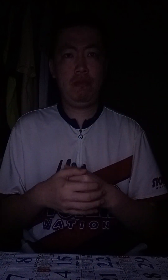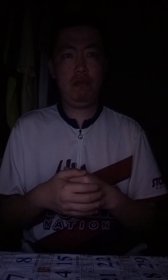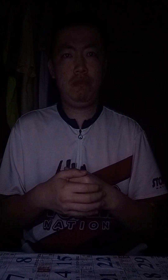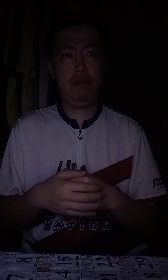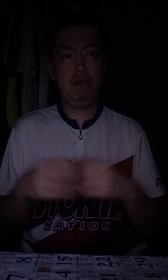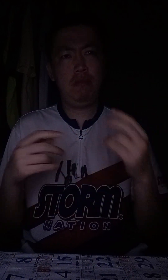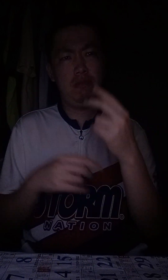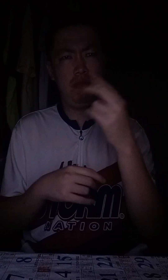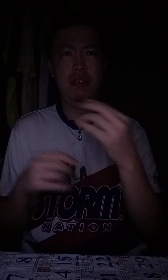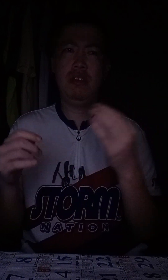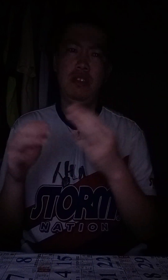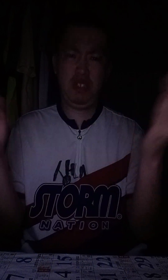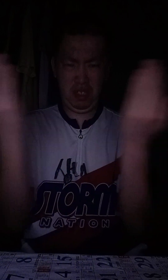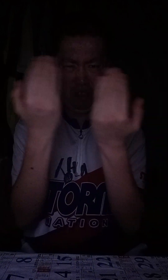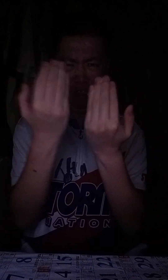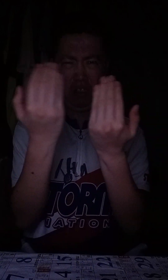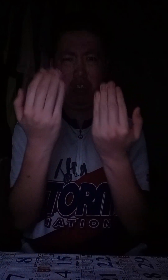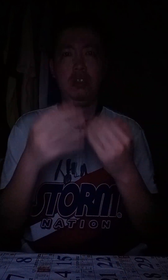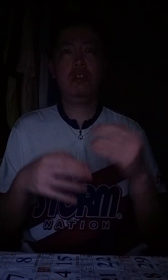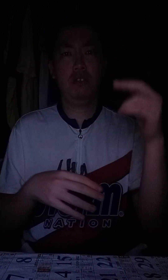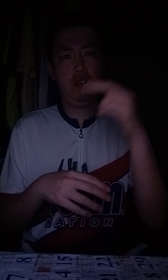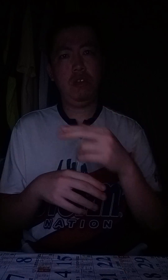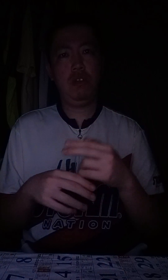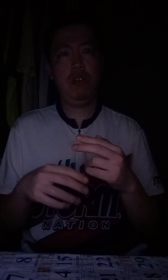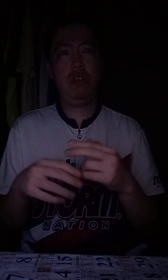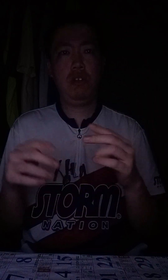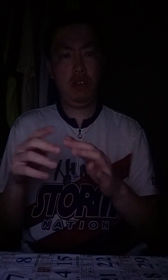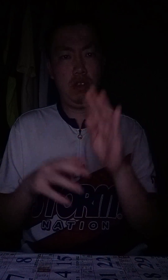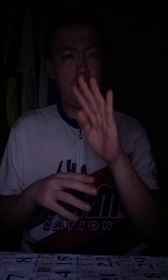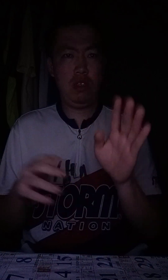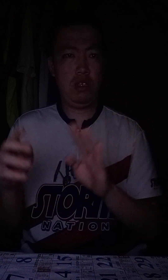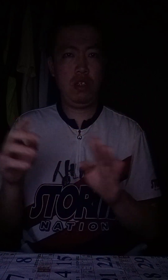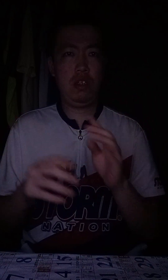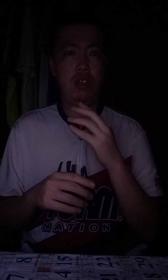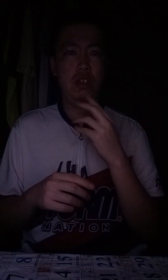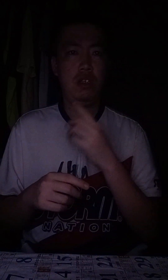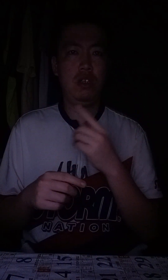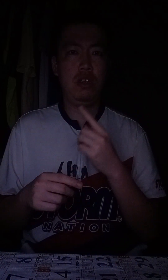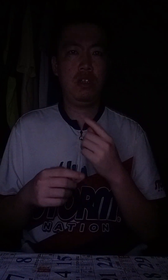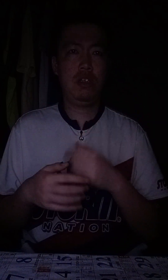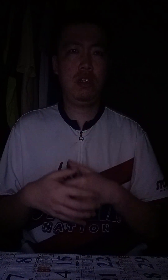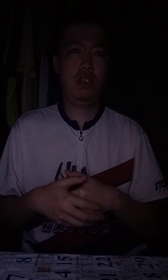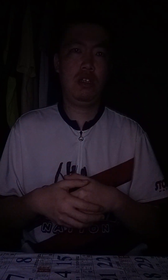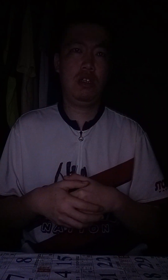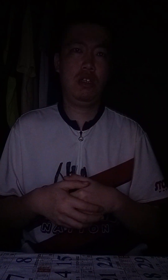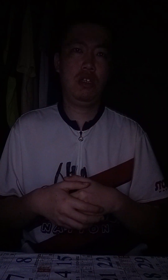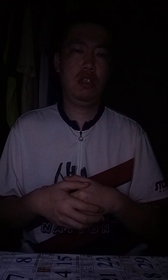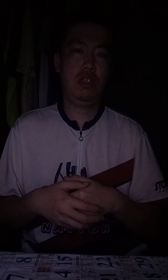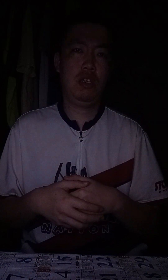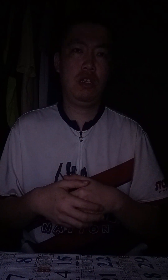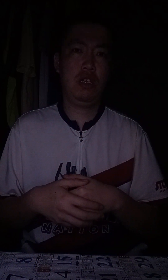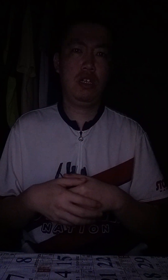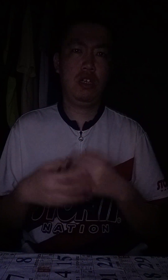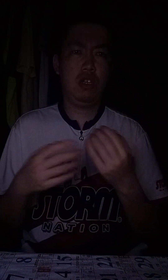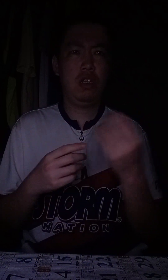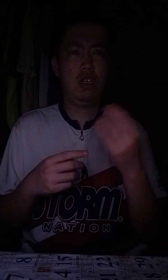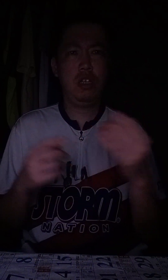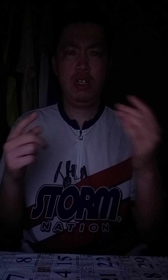이미 뒤쪽에 스크린도어까지 닫히면서 오도 가도 못하는 상황이 돼버린 겁니다. 이 씨가 꼼짝없이 출입문과